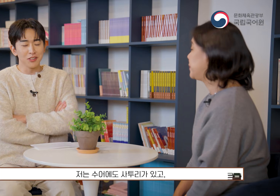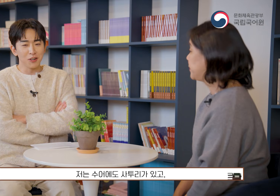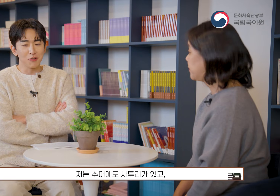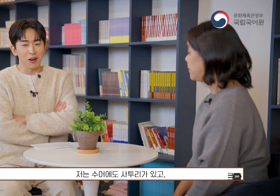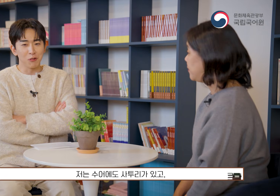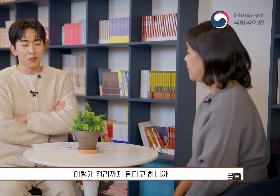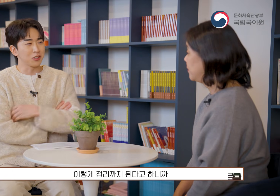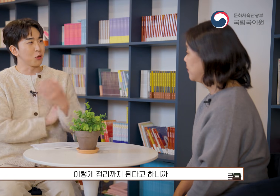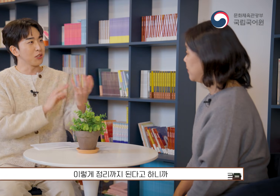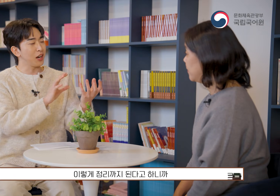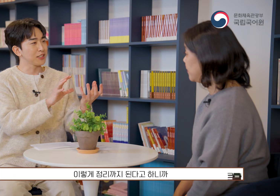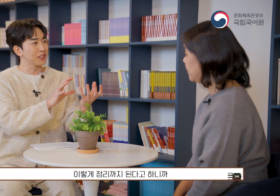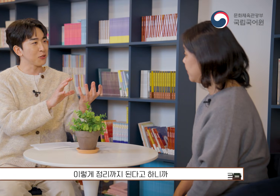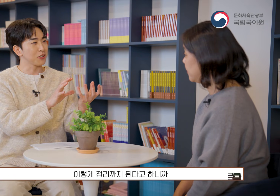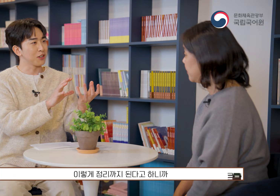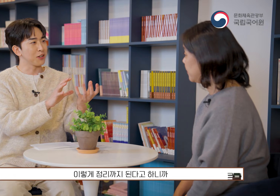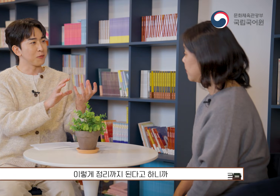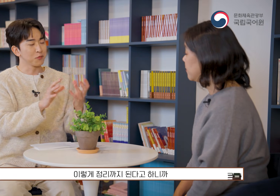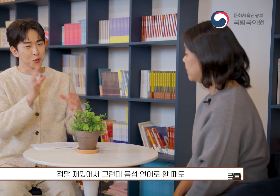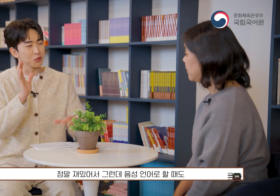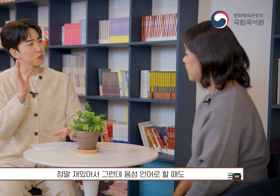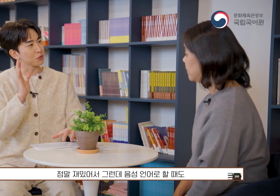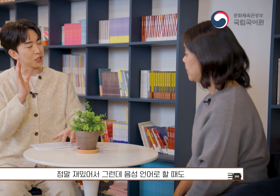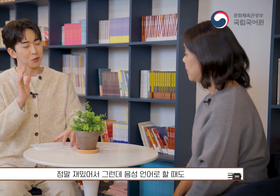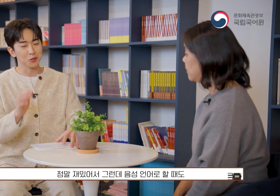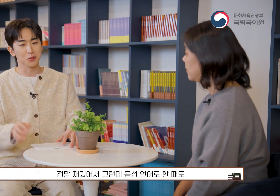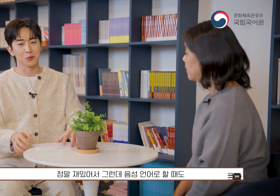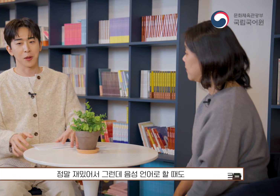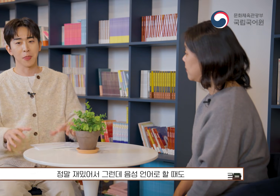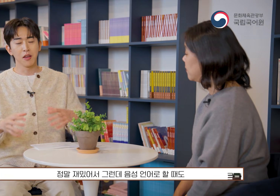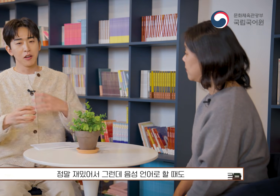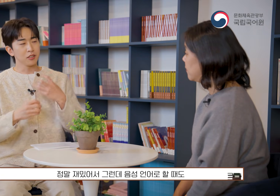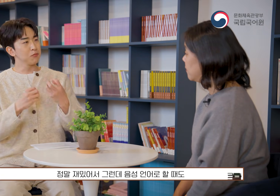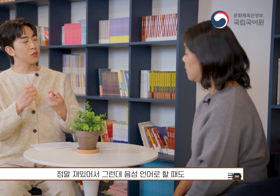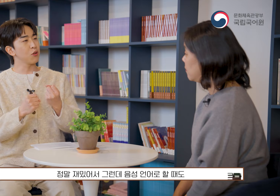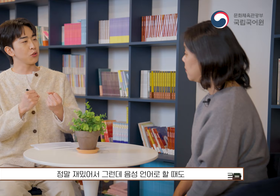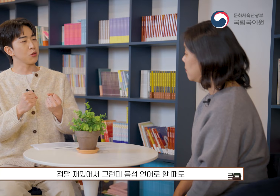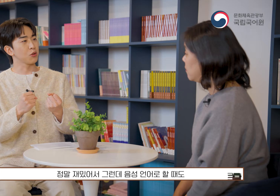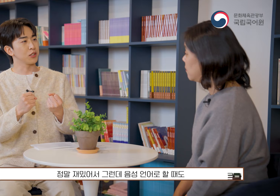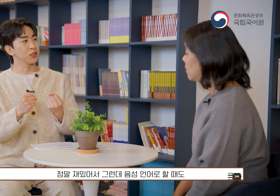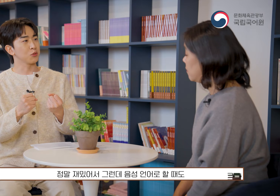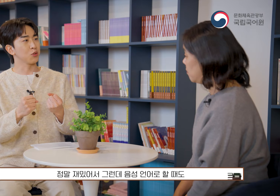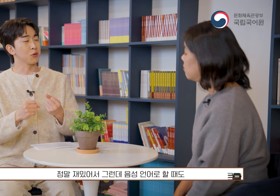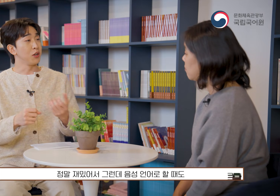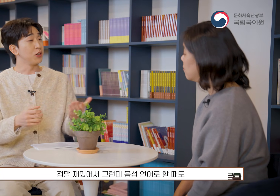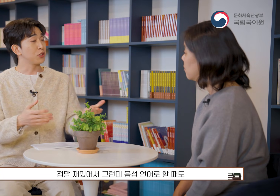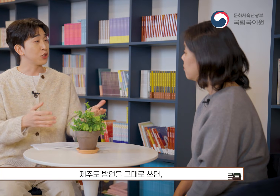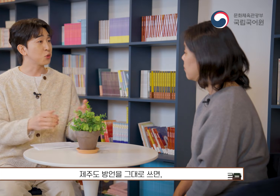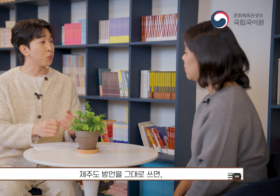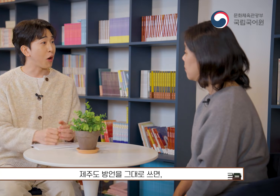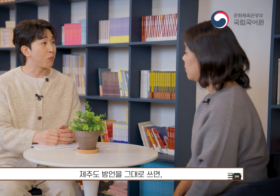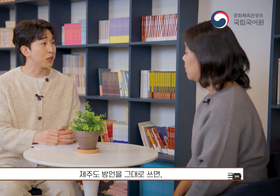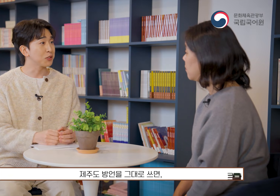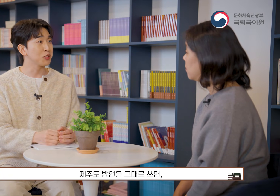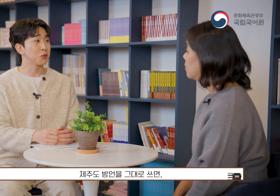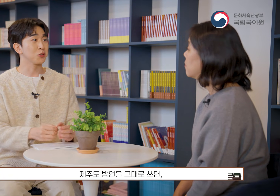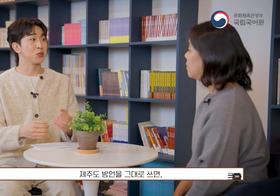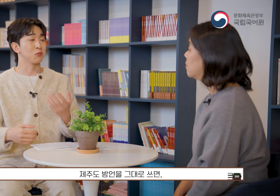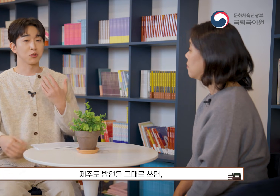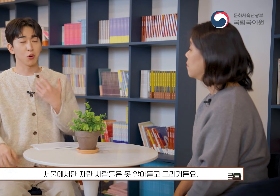사투리라고 하고 이렇게 정리까지 된다고 하니까 정말 좀 재밌어서 그런데 음성 언어로 할 때도 제주도 방언 막 쓰시면은